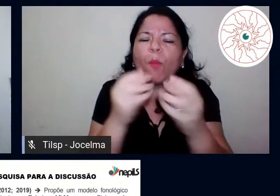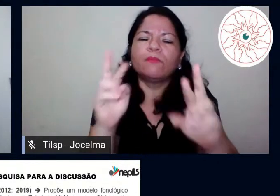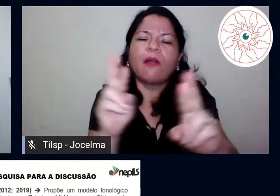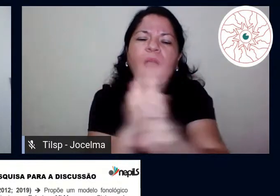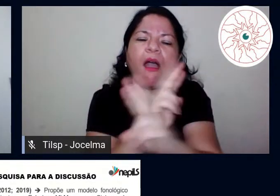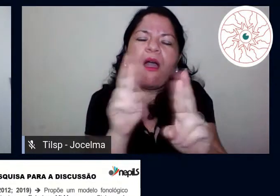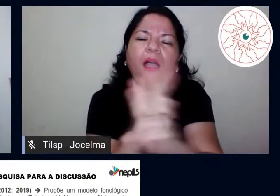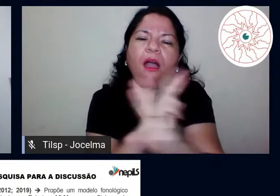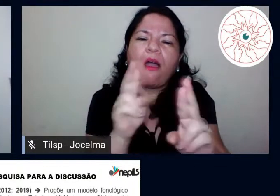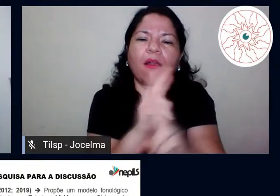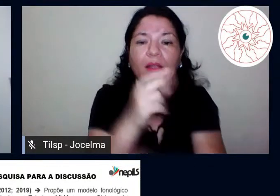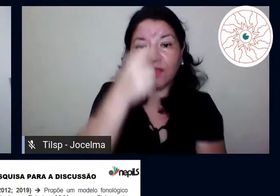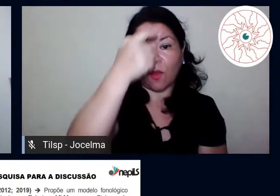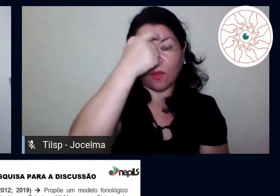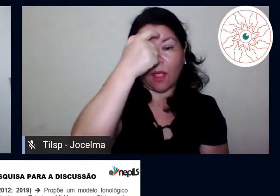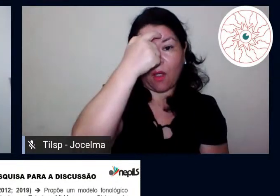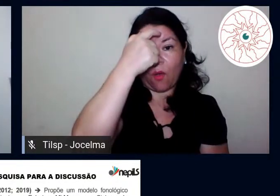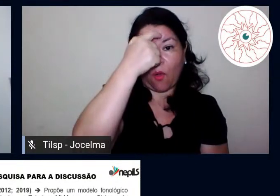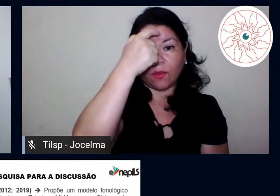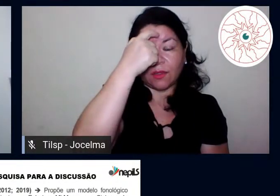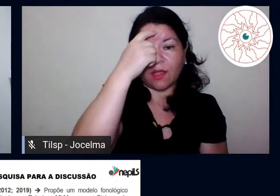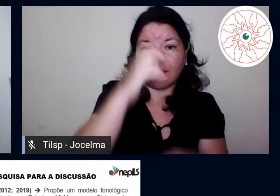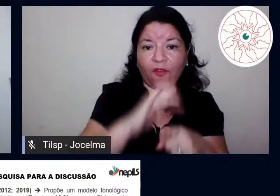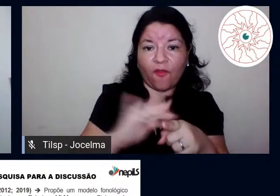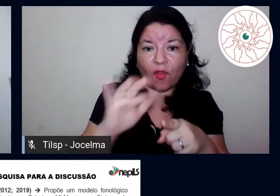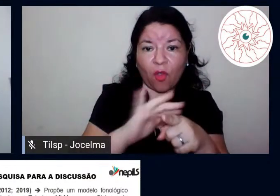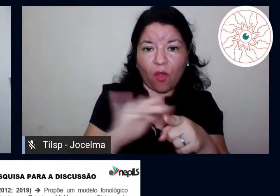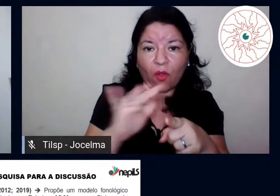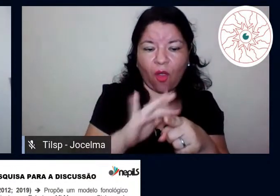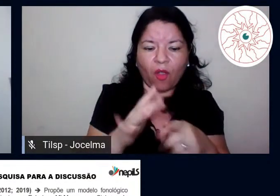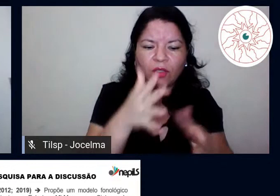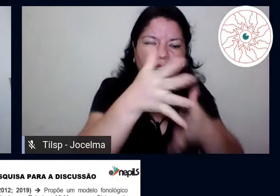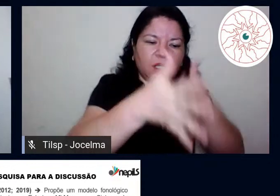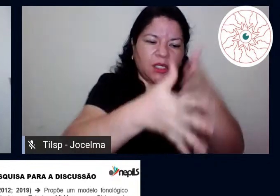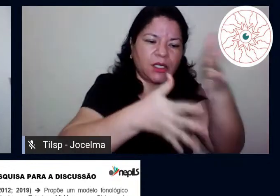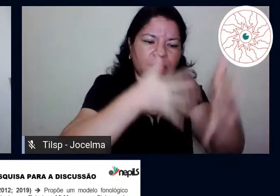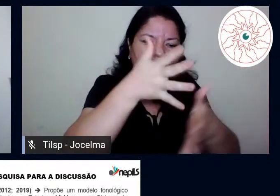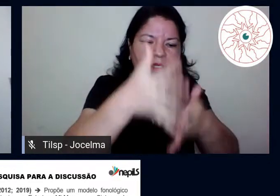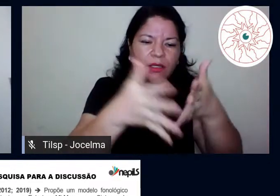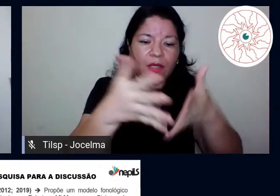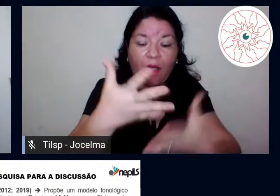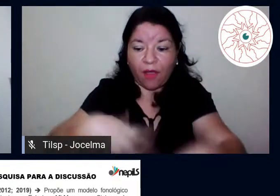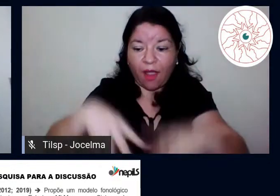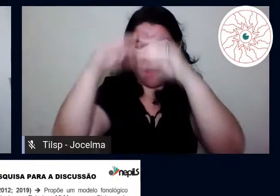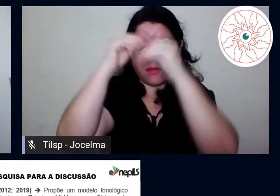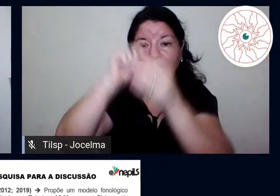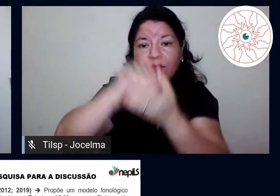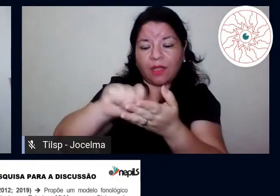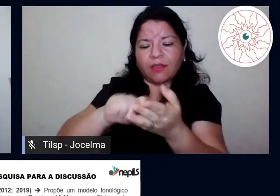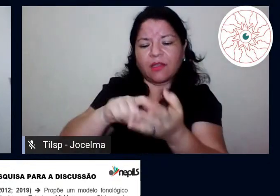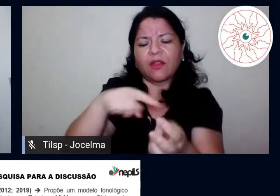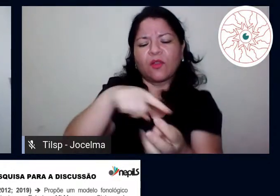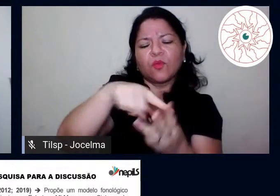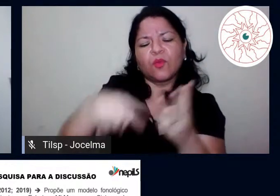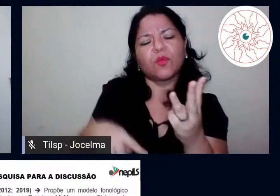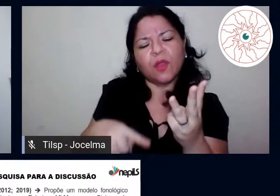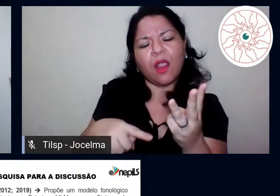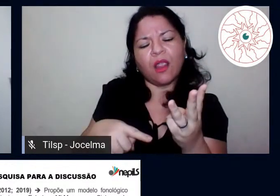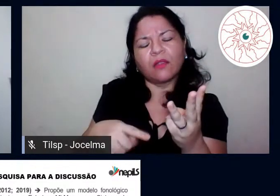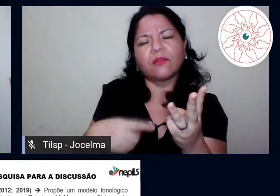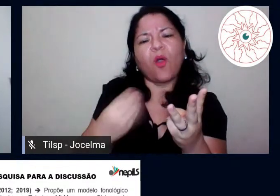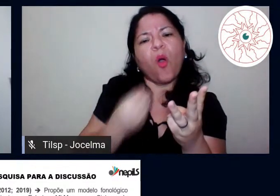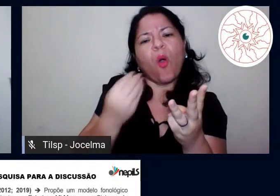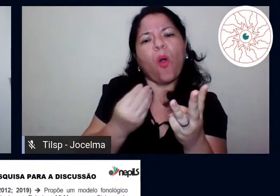consciência fonológica em língua sinalizada e a aquisição da escrita da Libras contribuírem com o trabalho